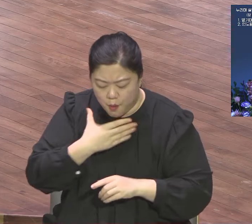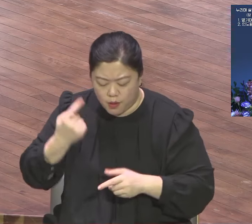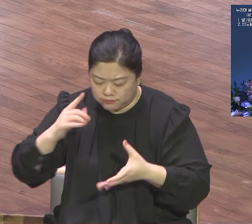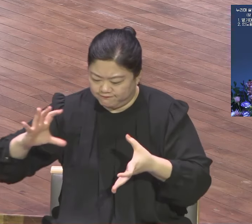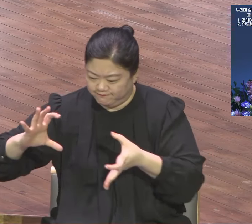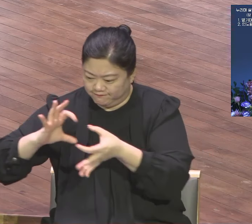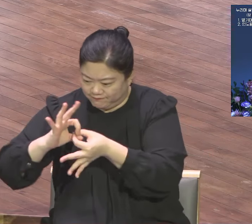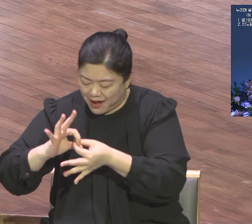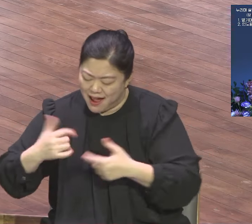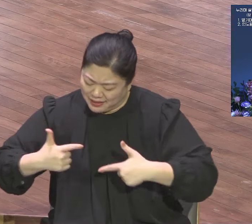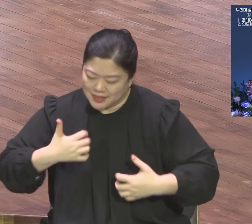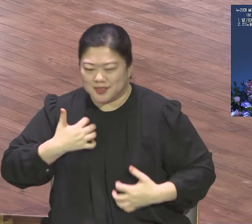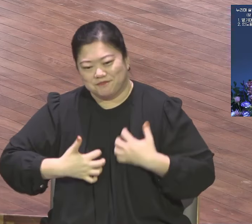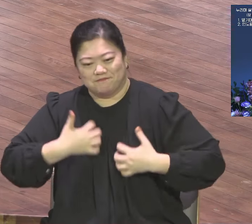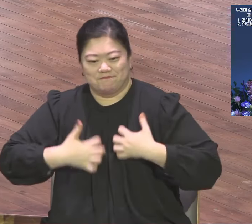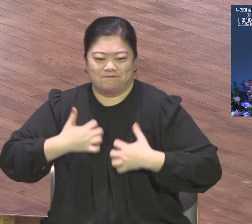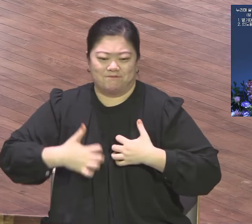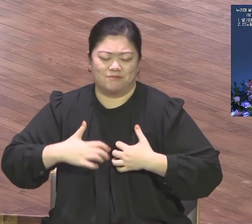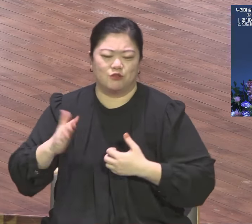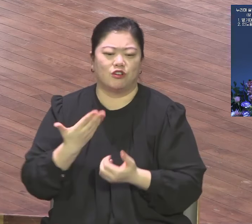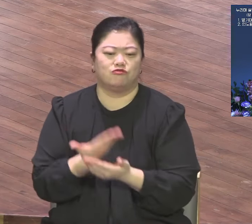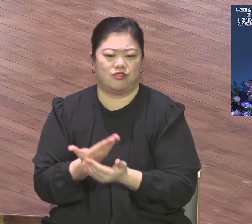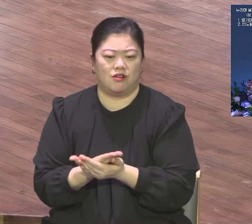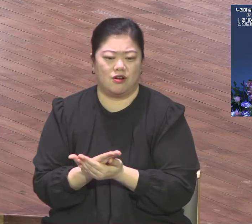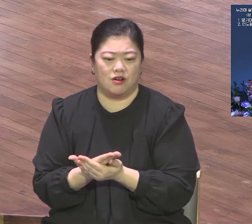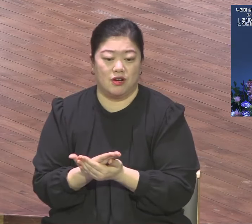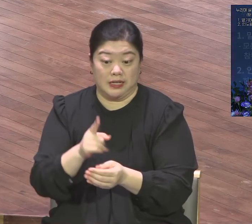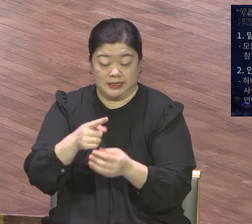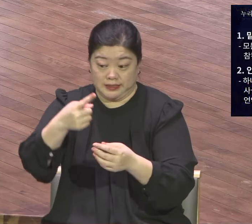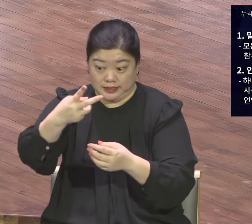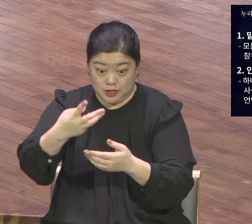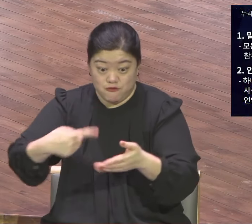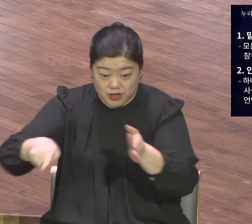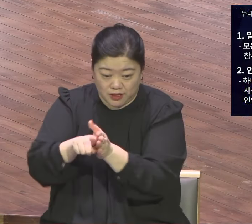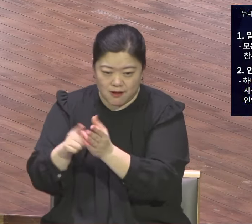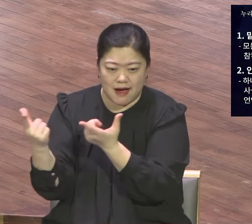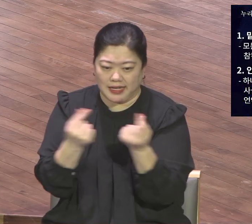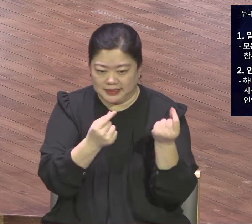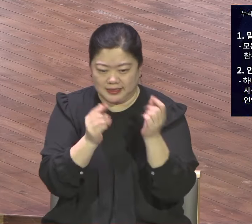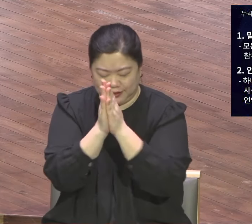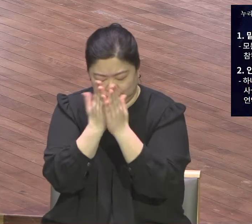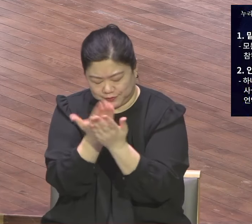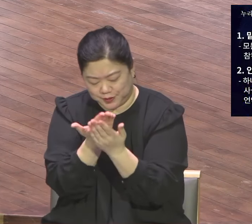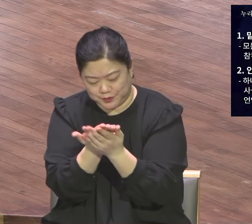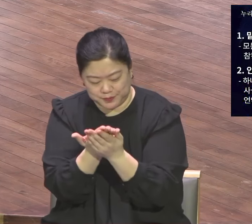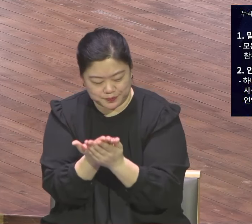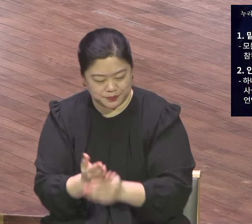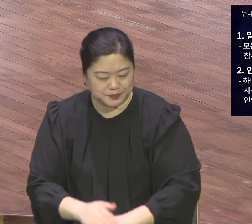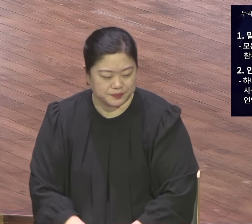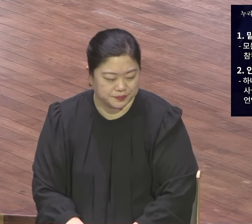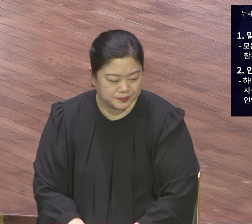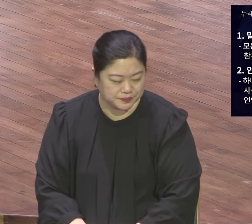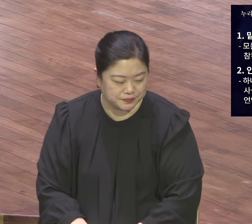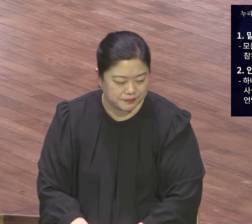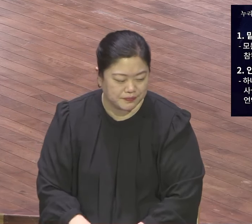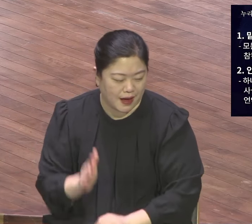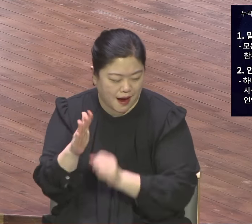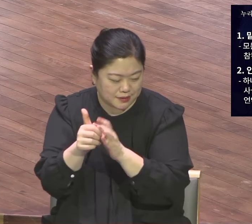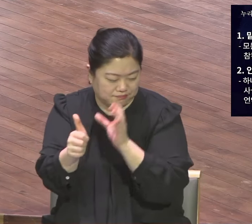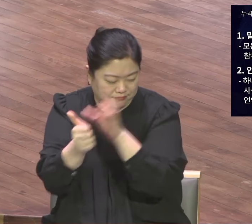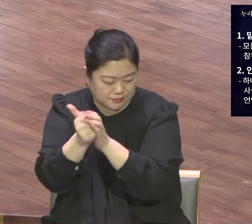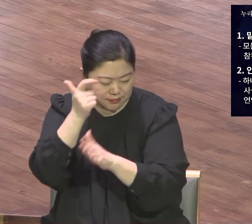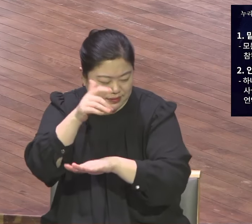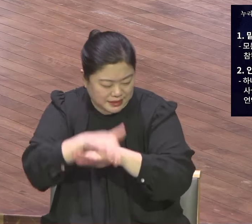누리는 삶이 되게 하여 주옵소서. 주여 외치기도 하겠습니다. 주여 살아계신 우리 아버지 하나님